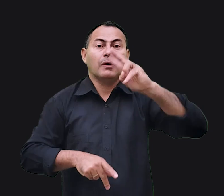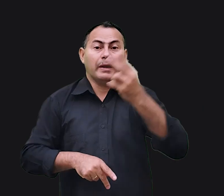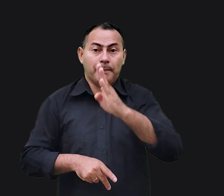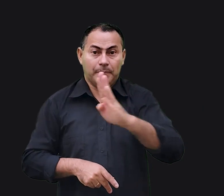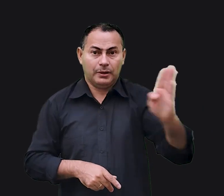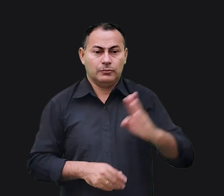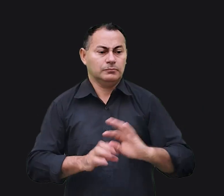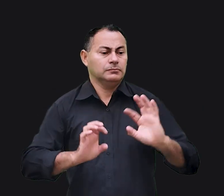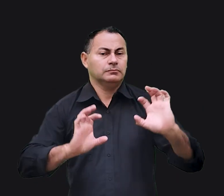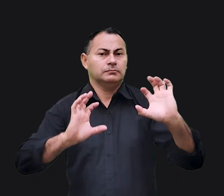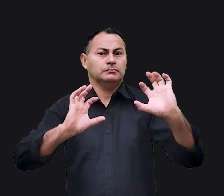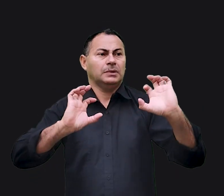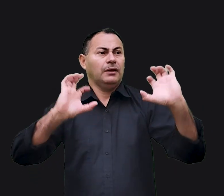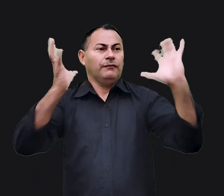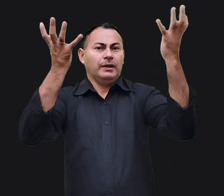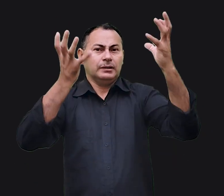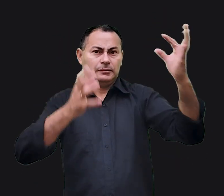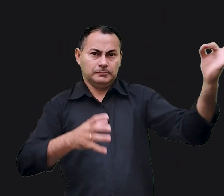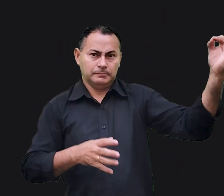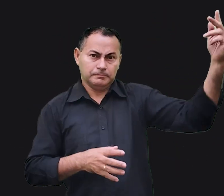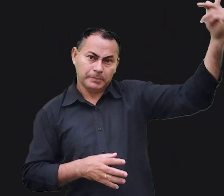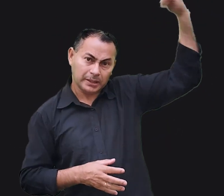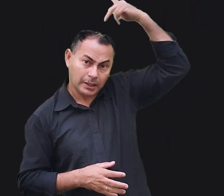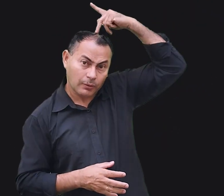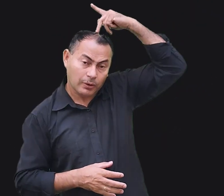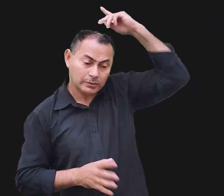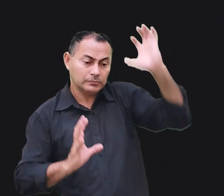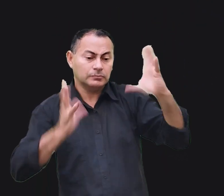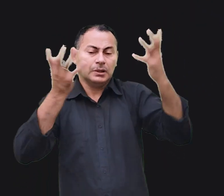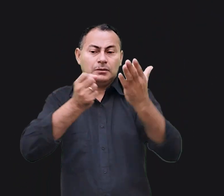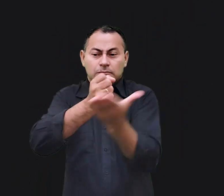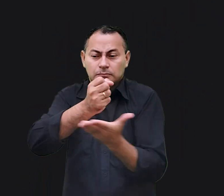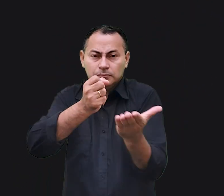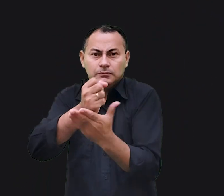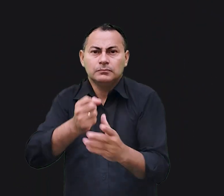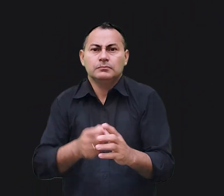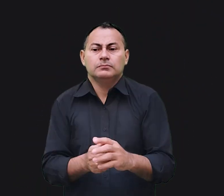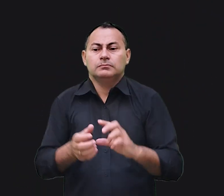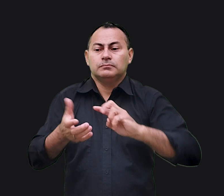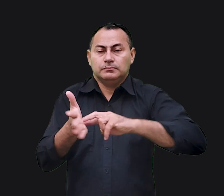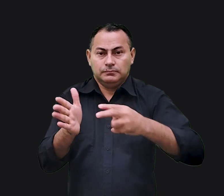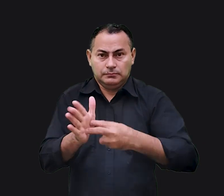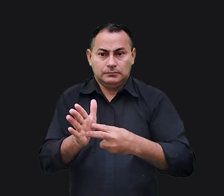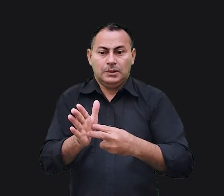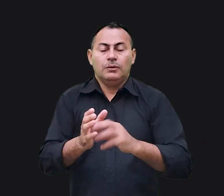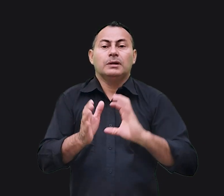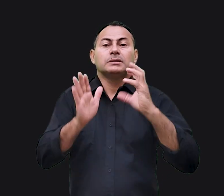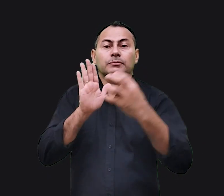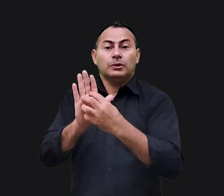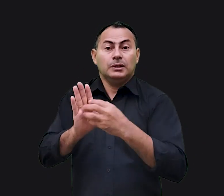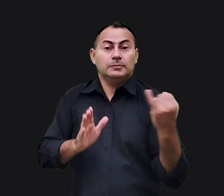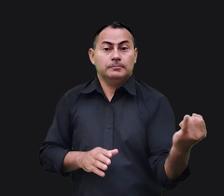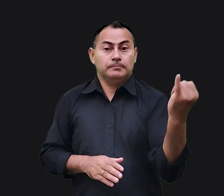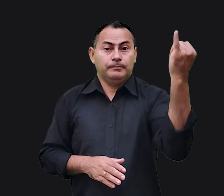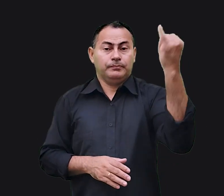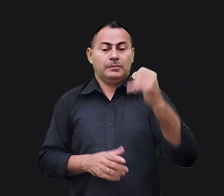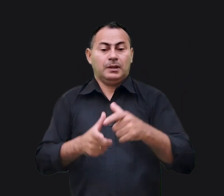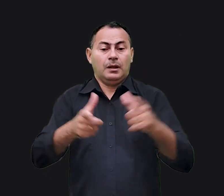evento do Pentecostes ocorreu no dia em que eles comemoravam a colheita por um significado, uma simbologia importante. A grande